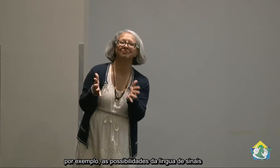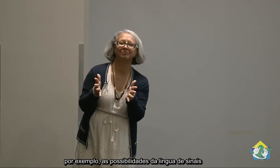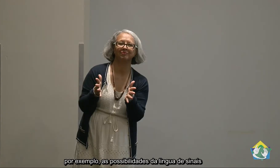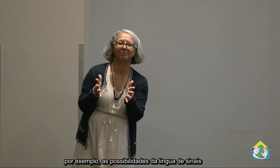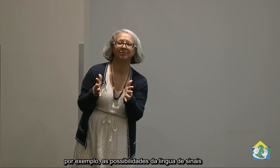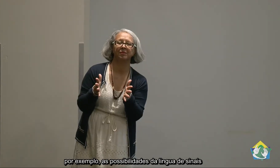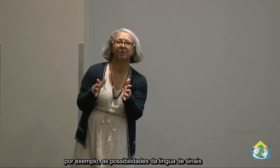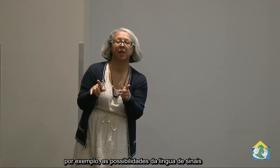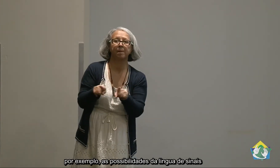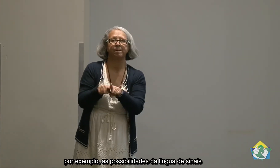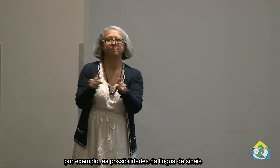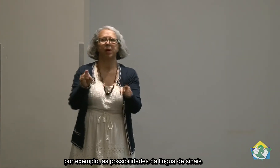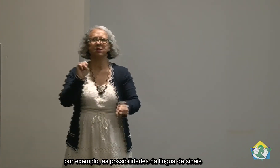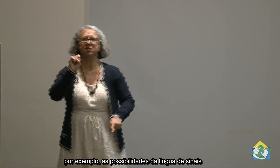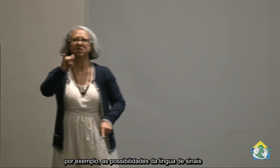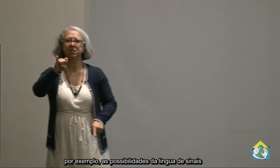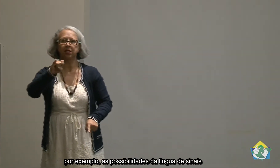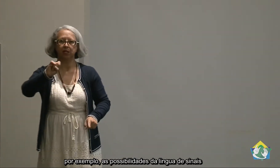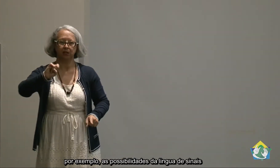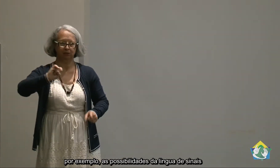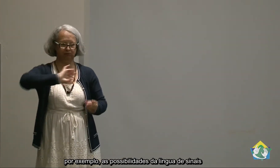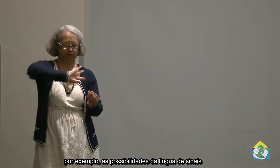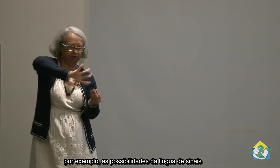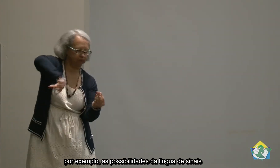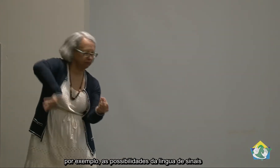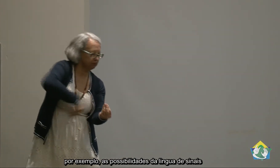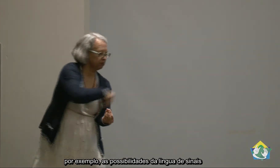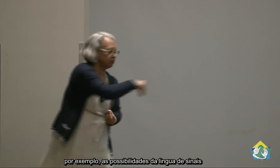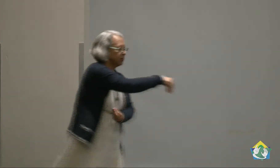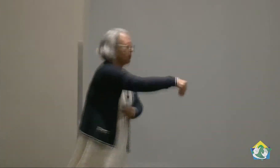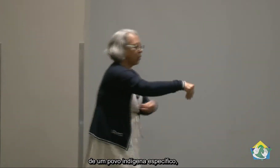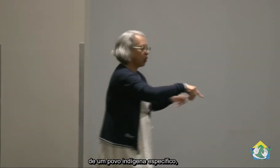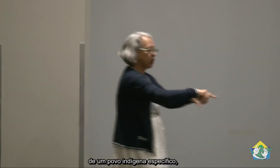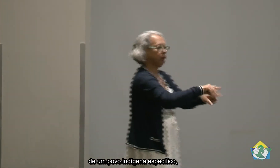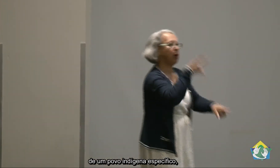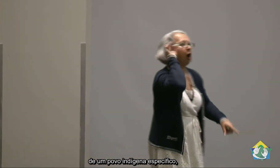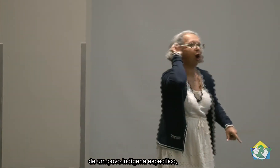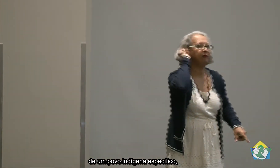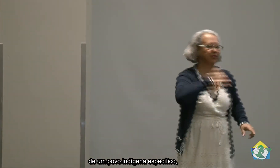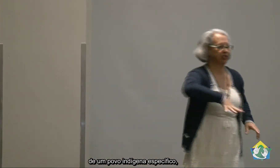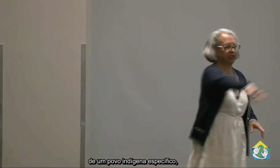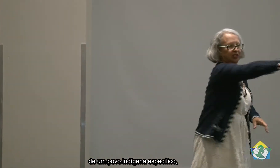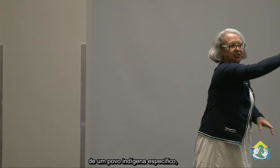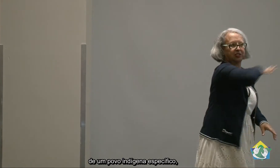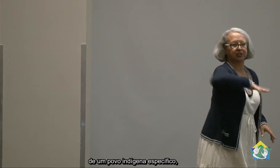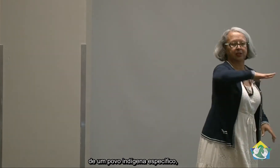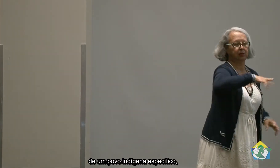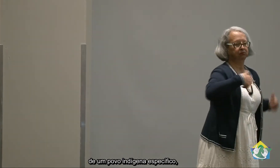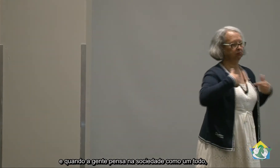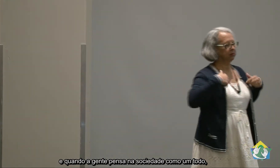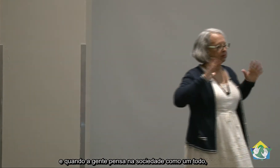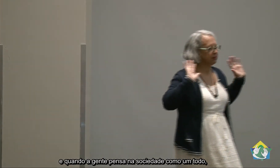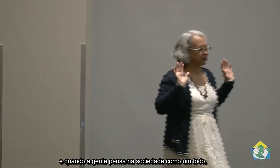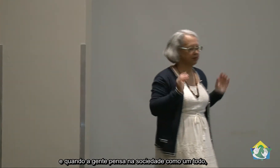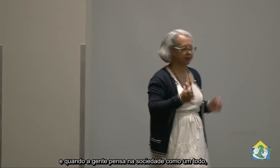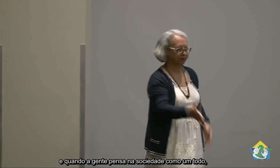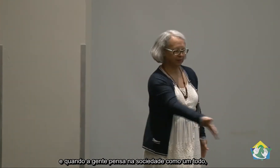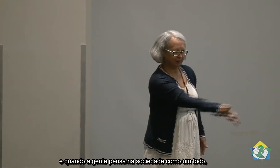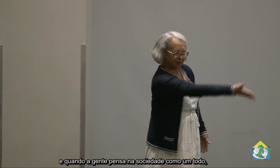por exemplo, as possibilidades da língua de sinais de um povo indígena específico. E quando a gente pensa na sociedade